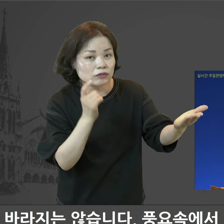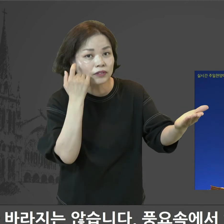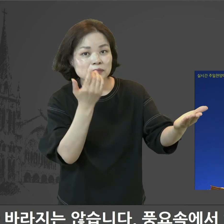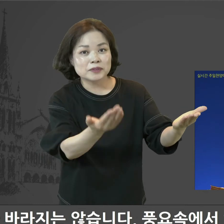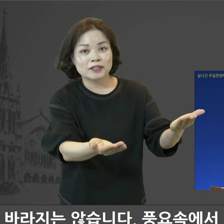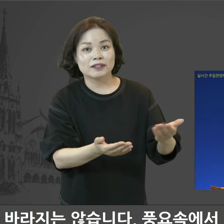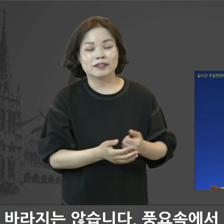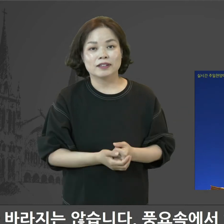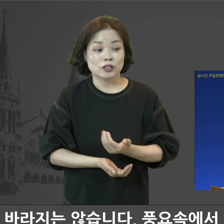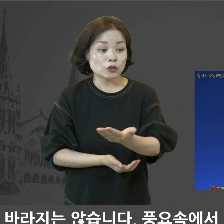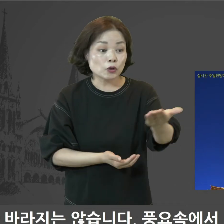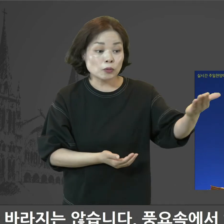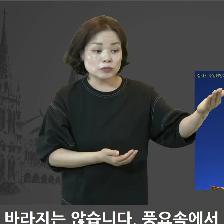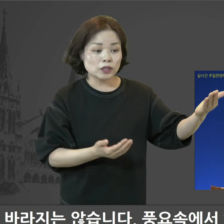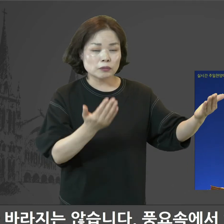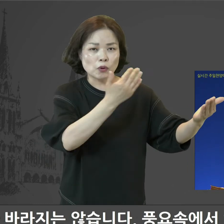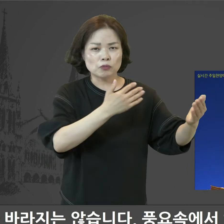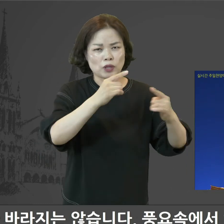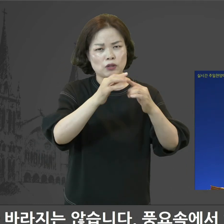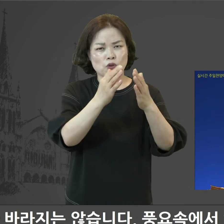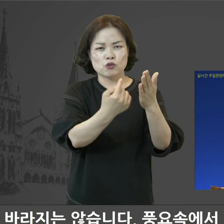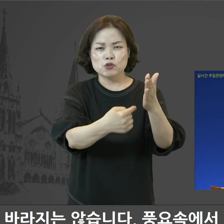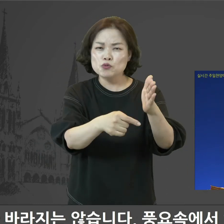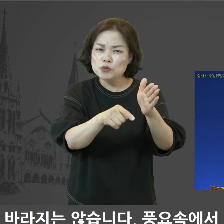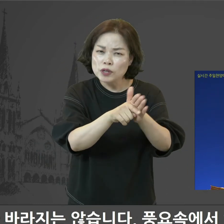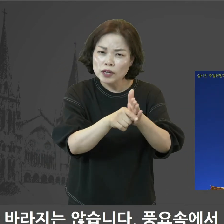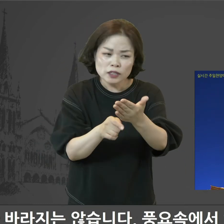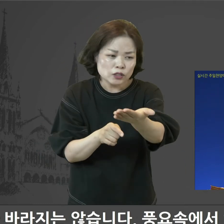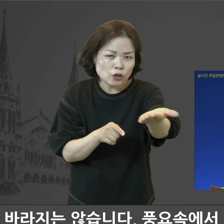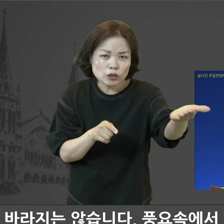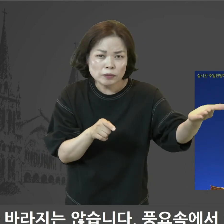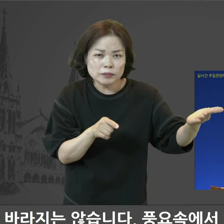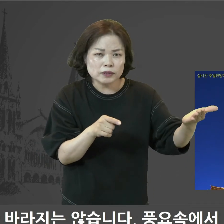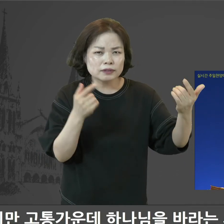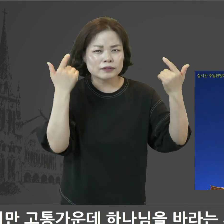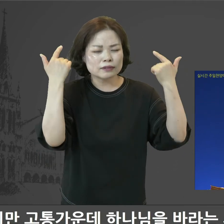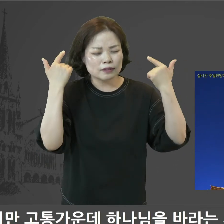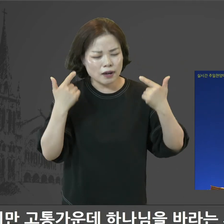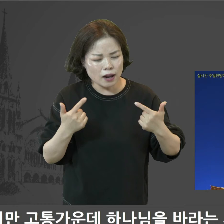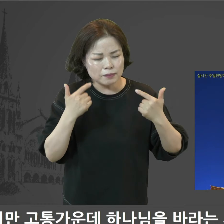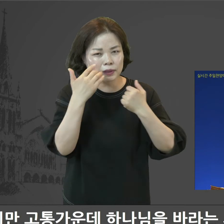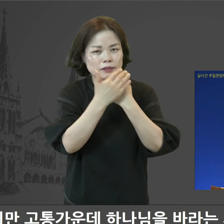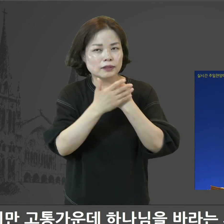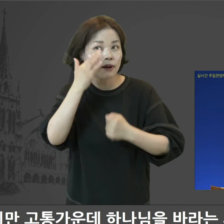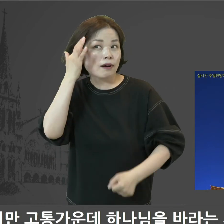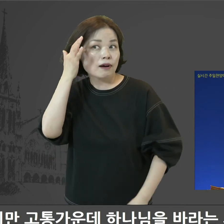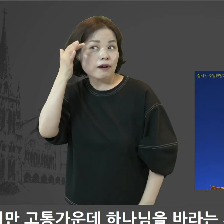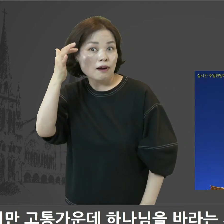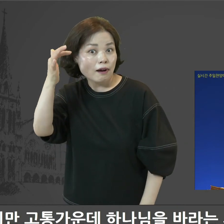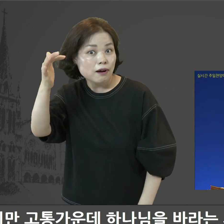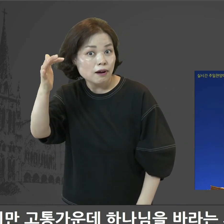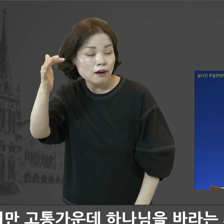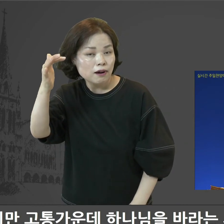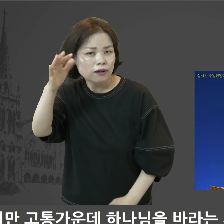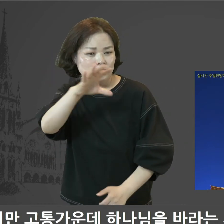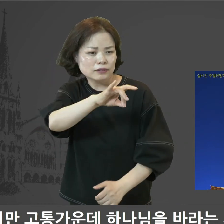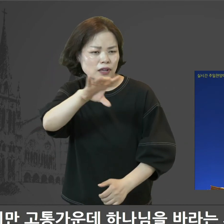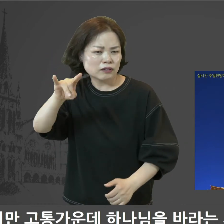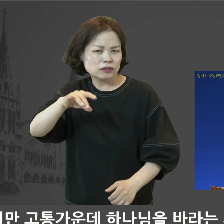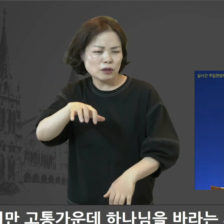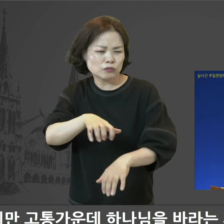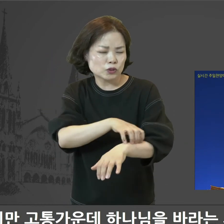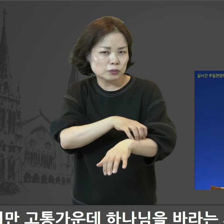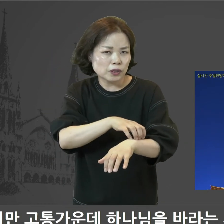어떠신가요? 여러분의 몸된 교회를 위해서 여러분들은 그렇게 날마다 하나님의 은혜를 사모하면서 때로는 나의